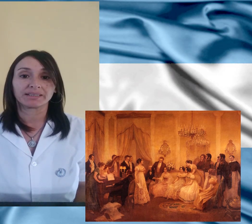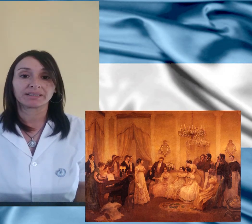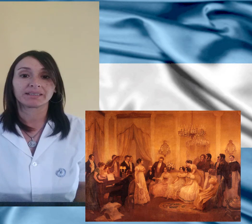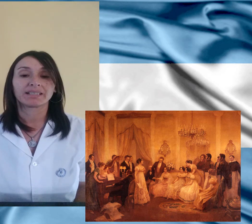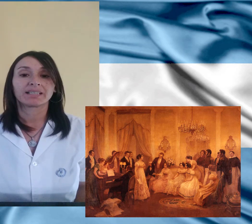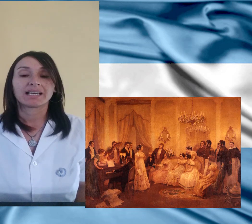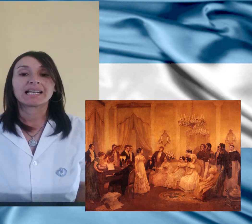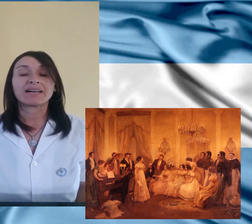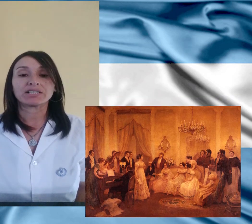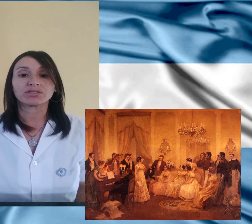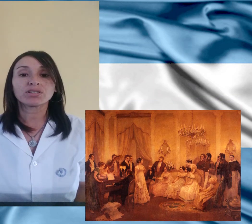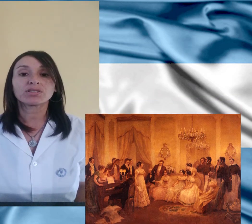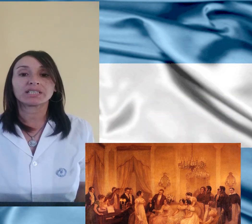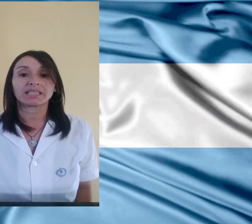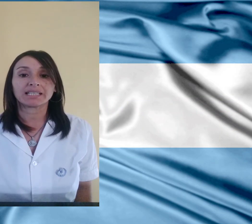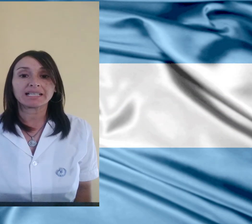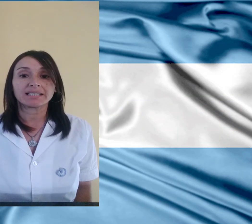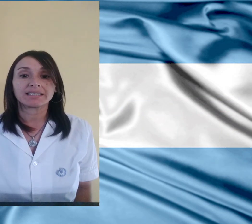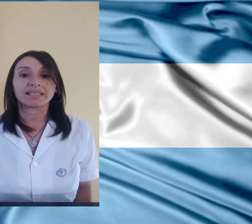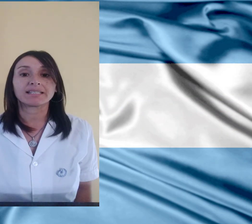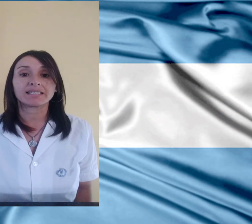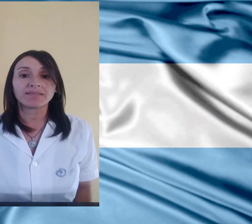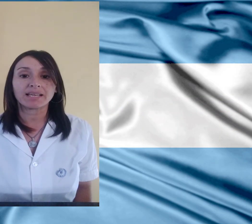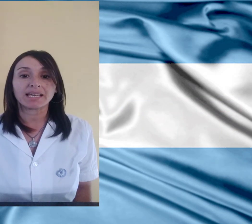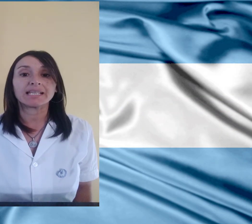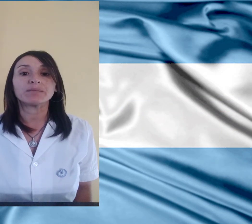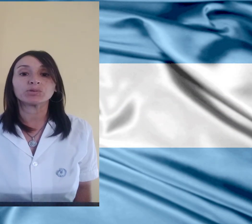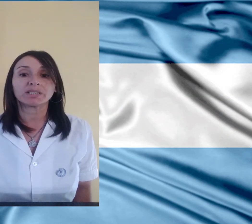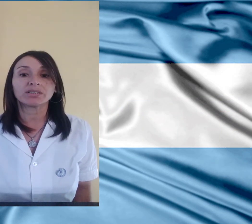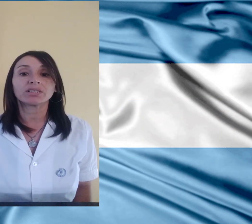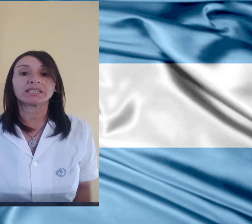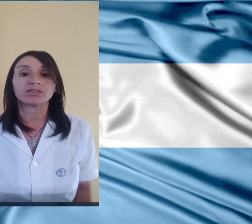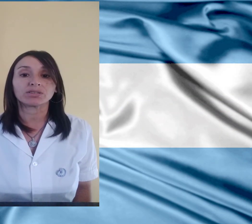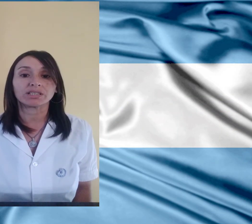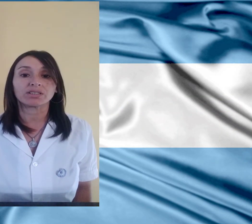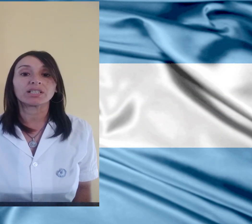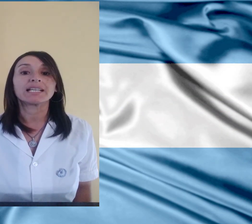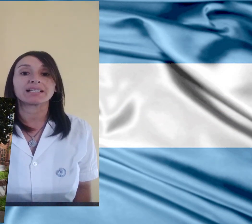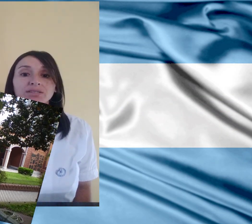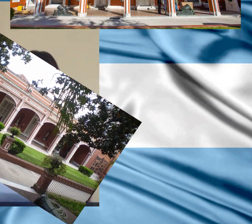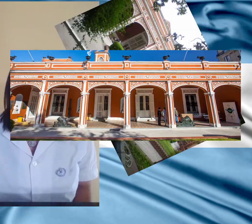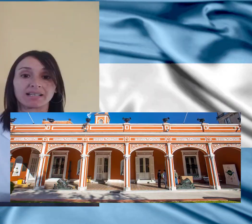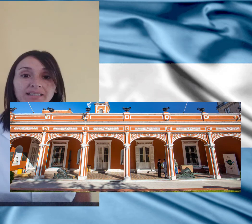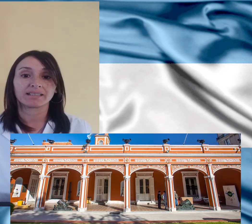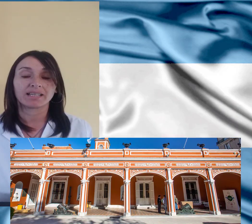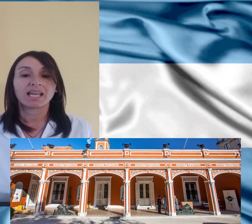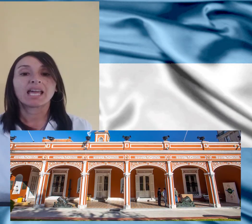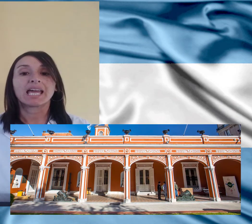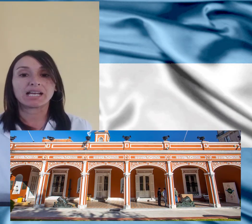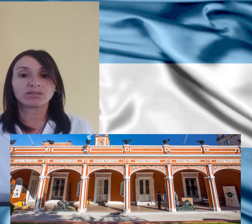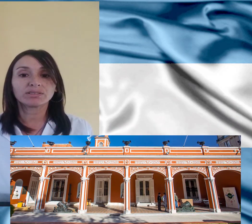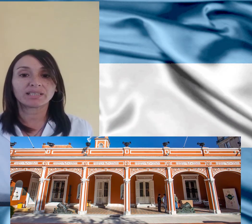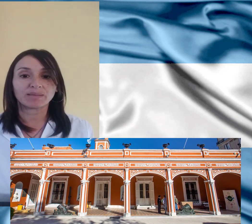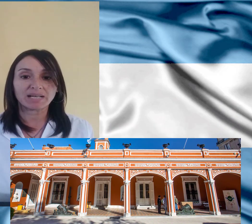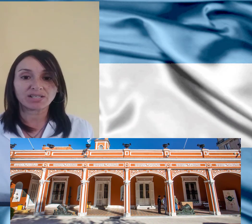estrofas. La versión original se exhibe en el Museo Histórico Nacional.